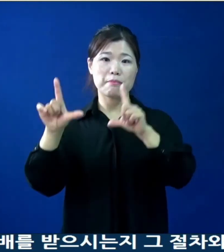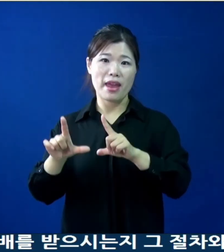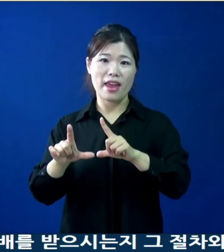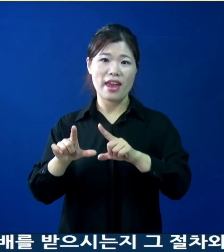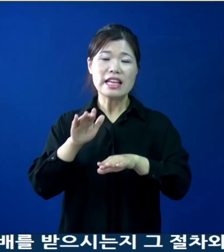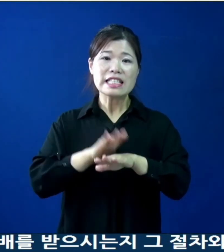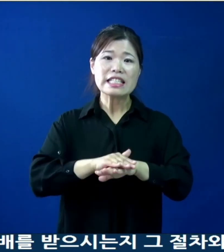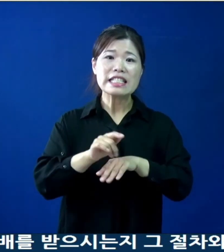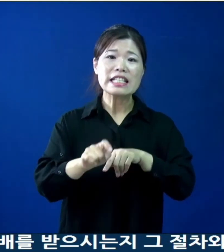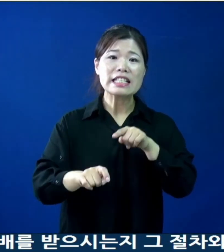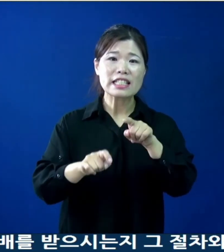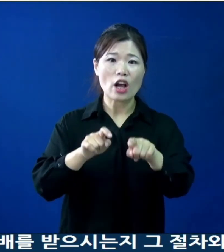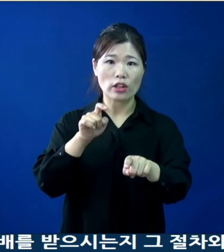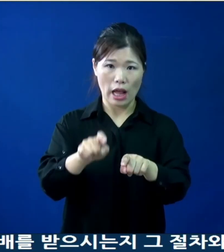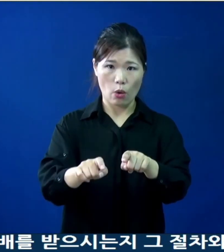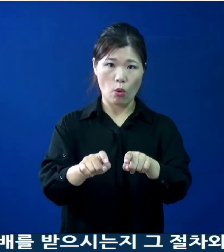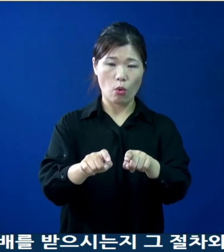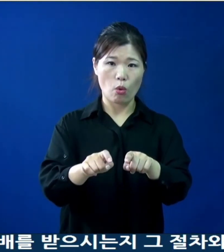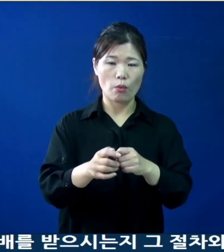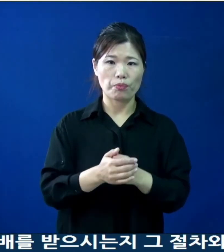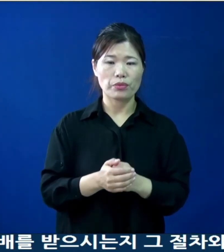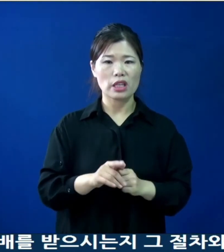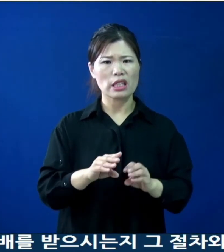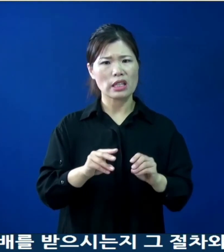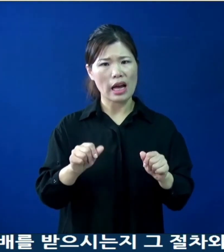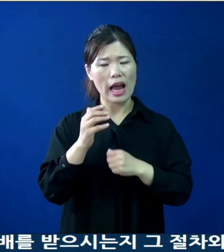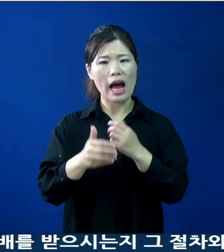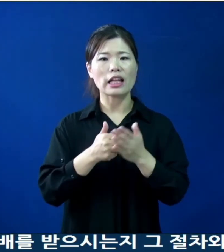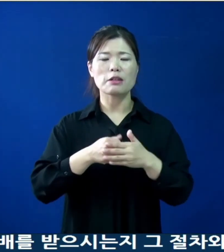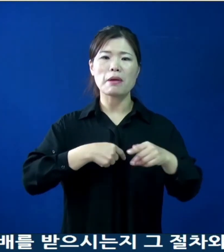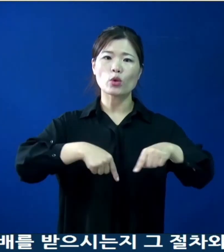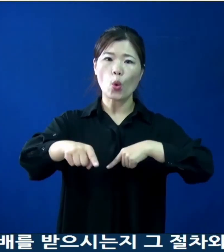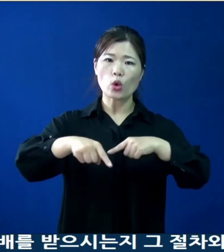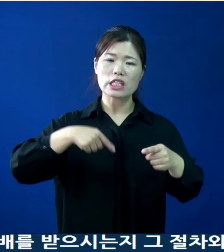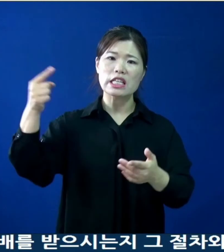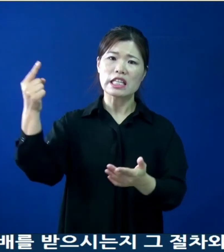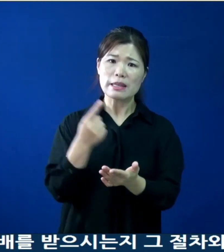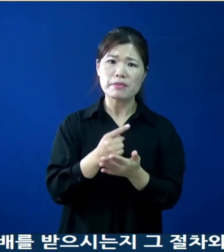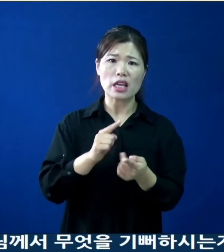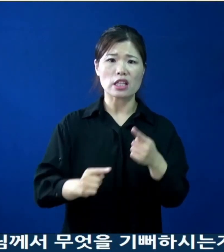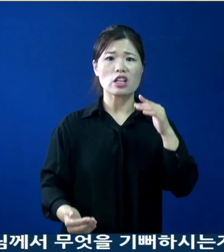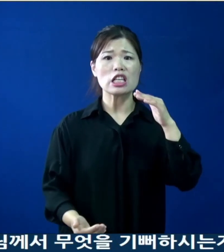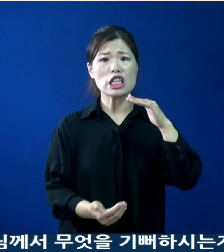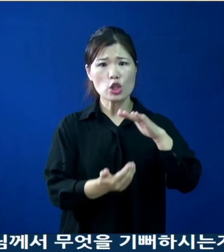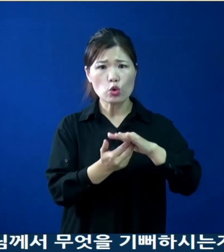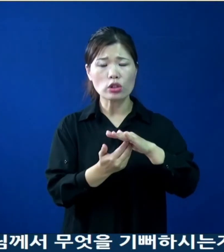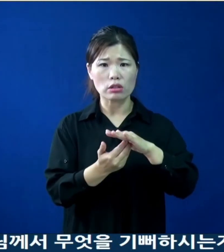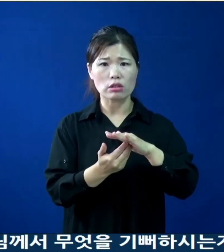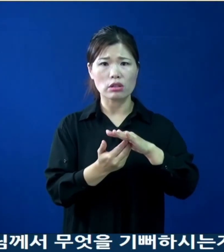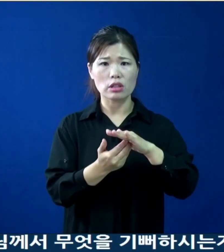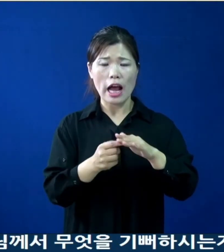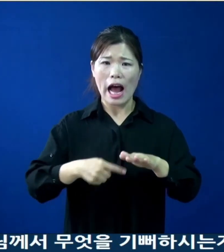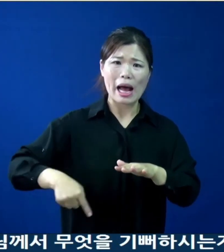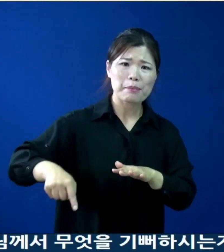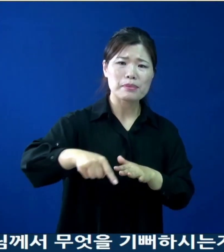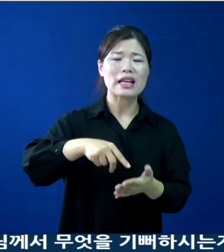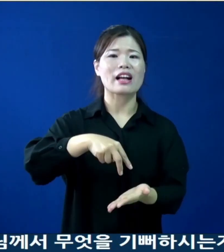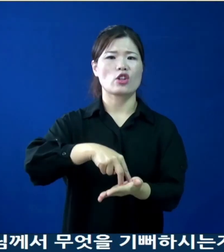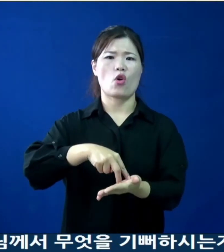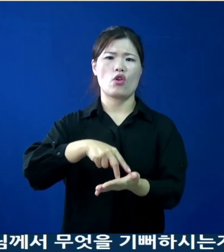이 땅 위에 하나님의 통치와 임재를 이루는 그 일에 앞장서 있는 사람이라는